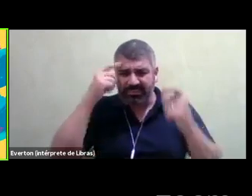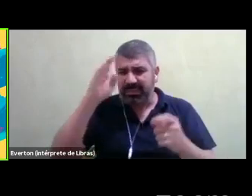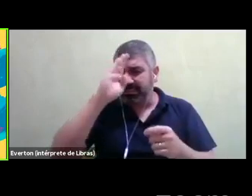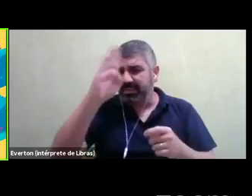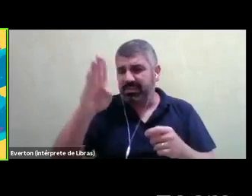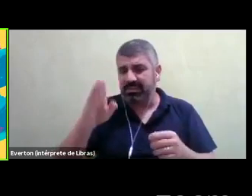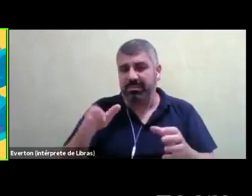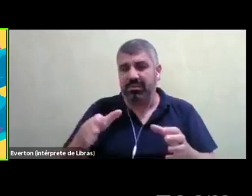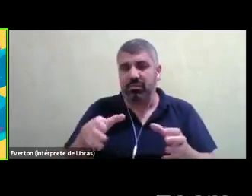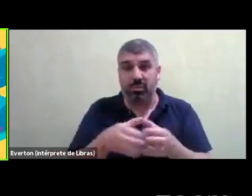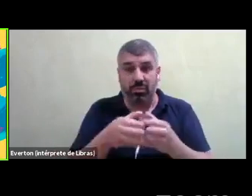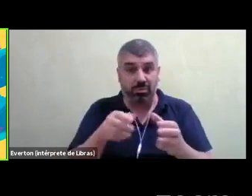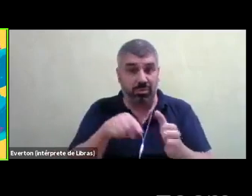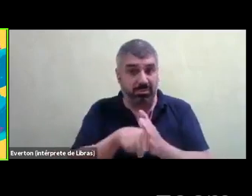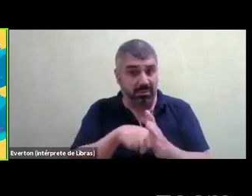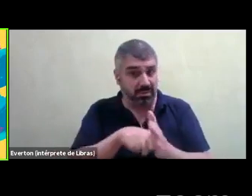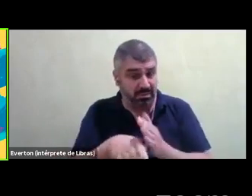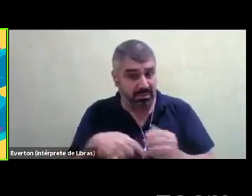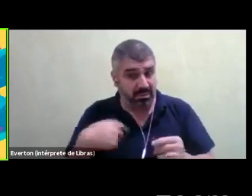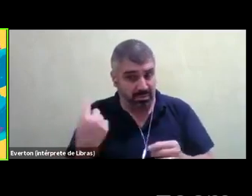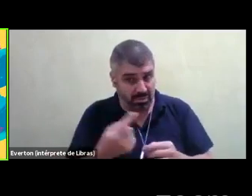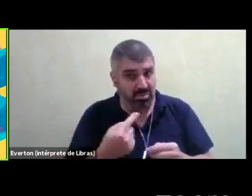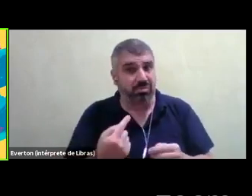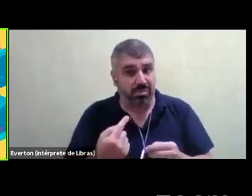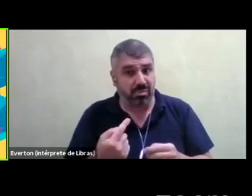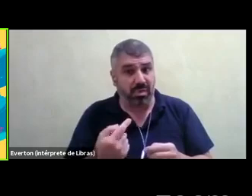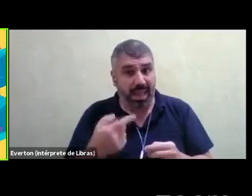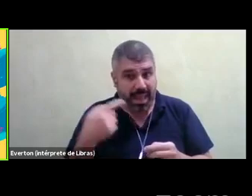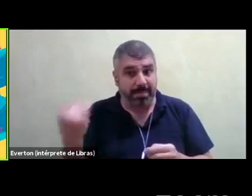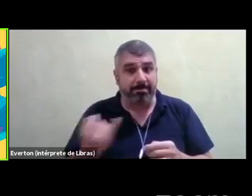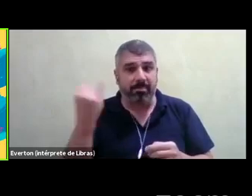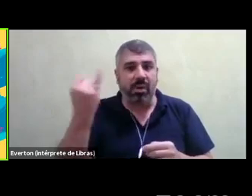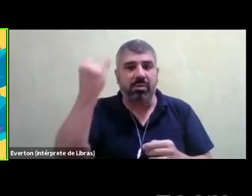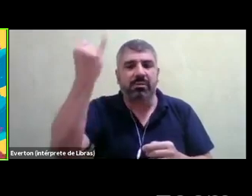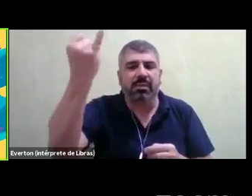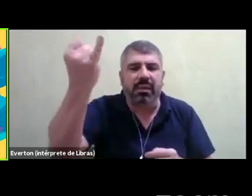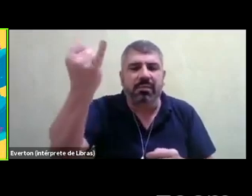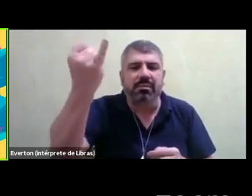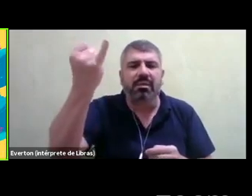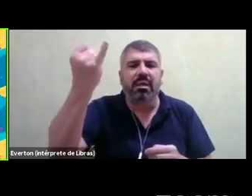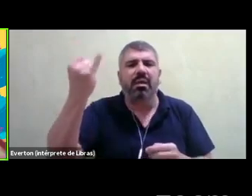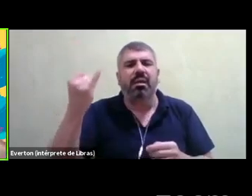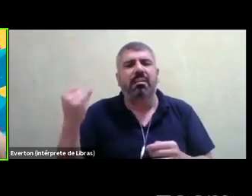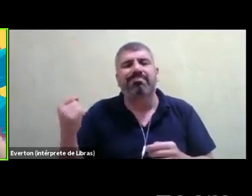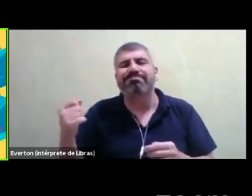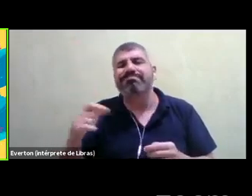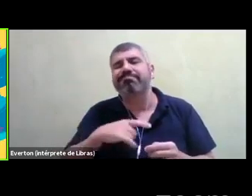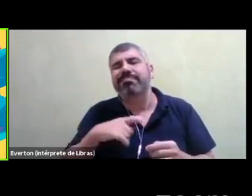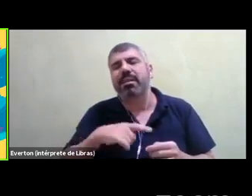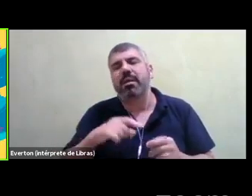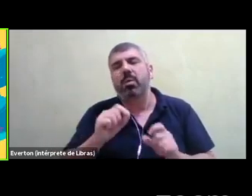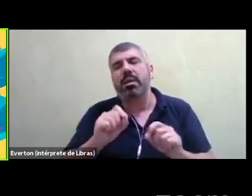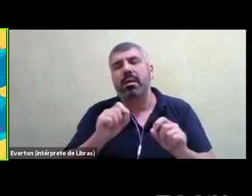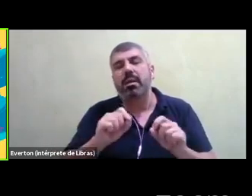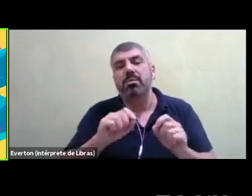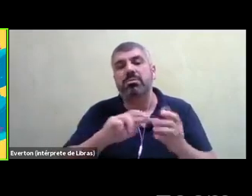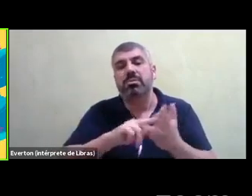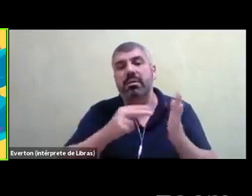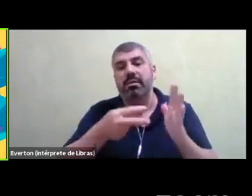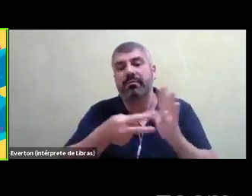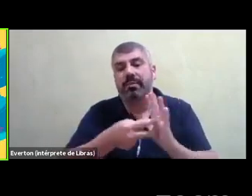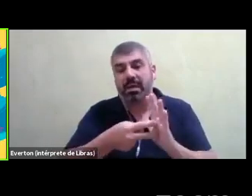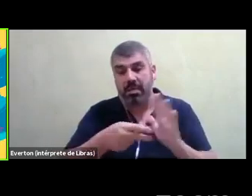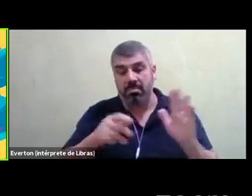de pesquisa. É muito importante que a leitura e que a fala, que a produção do significado